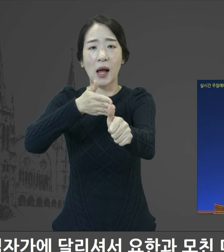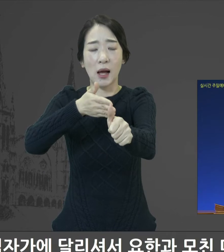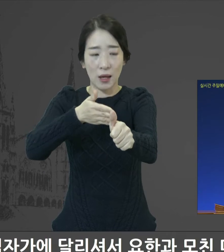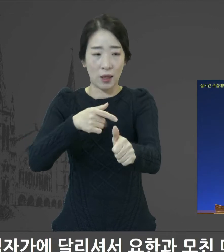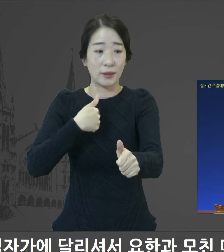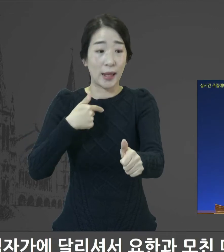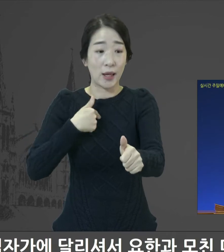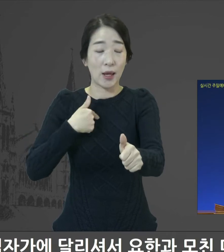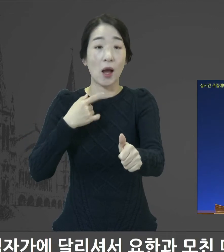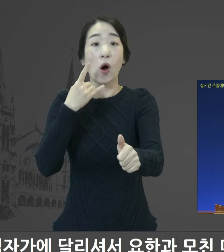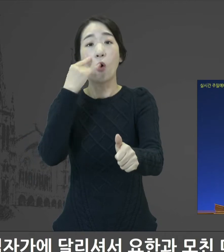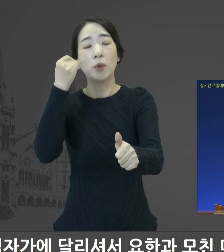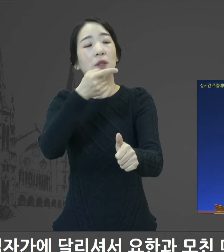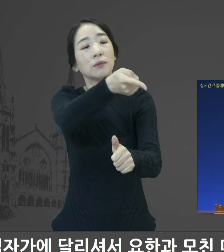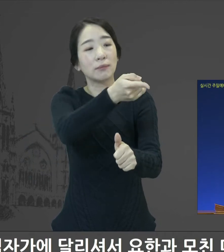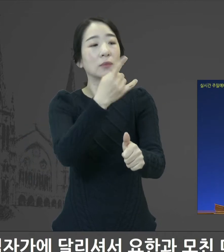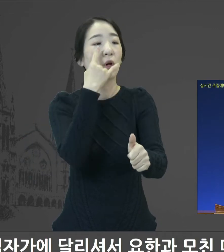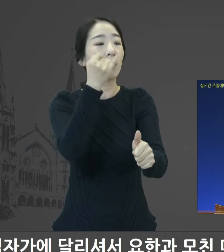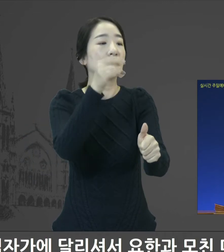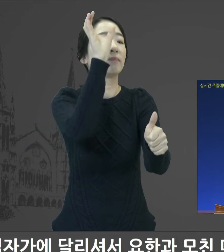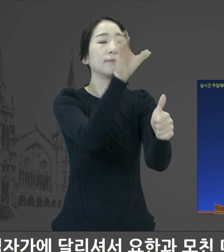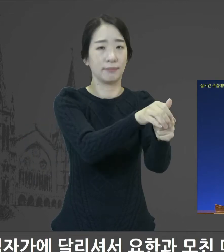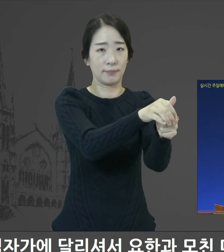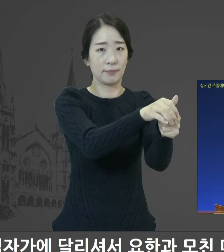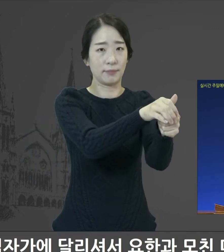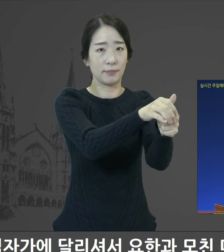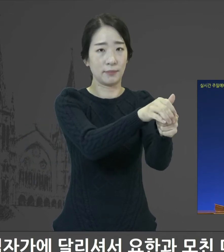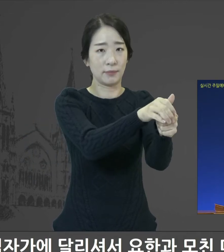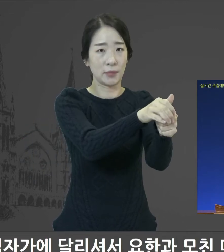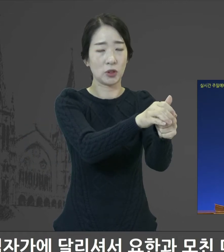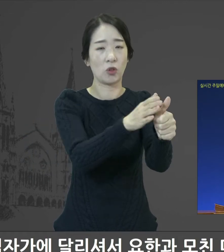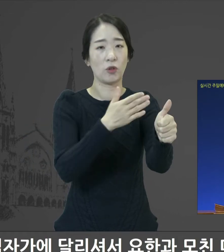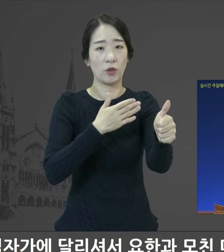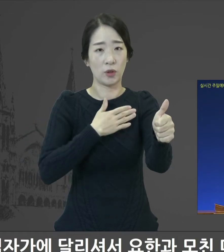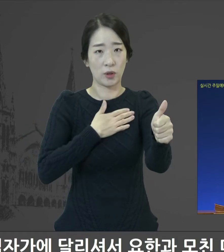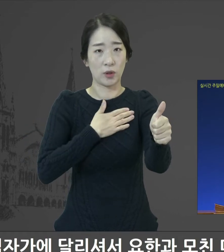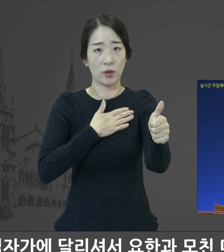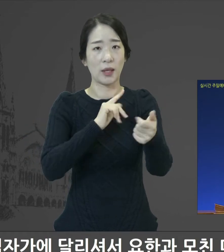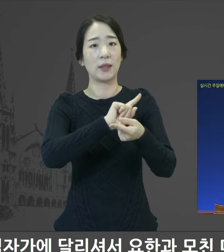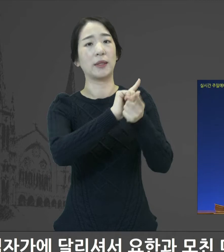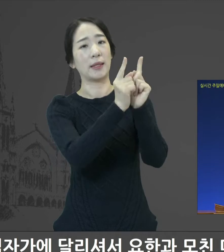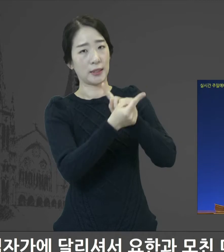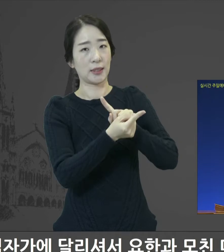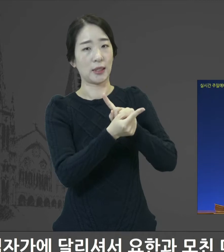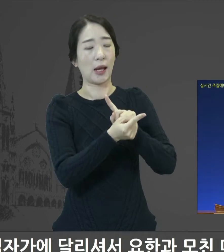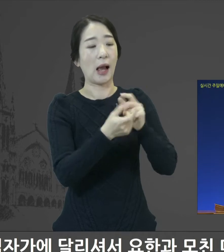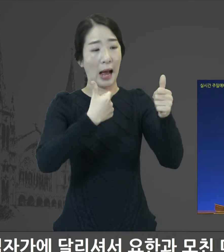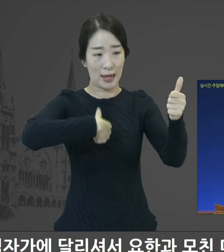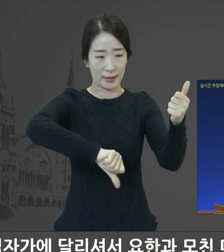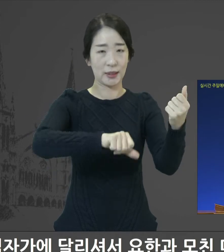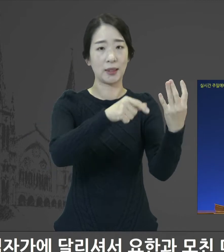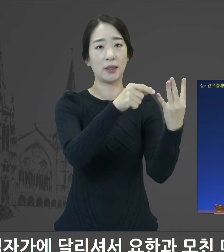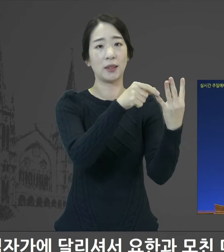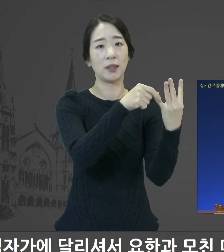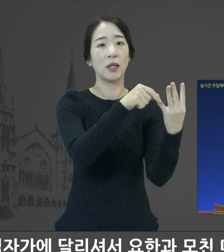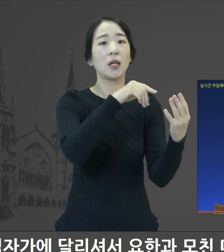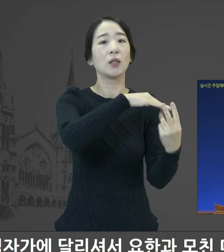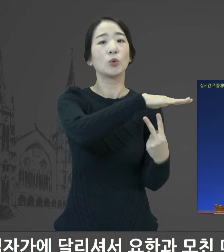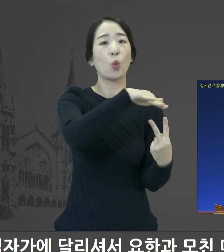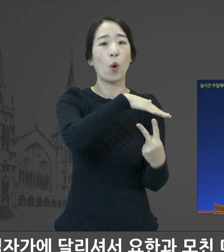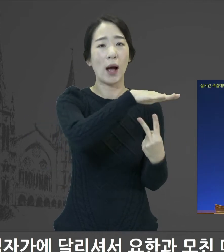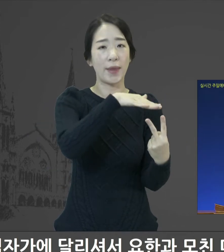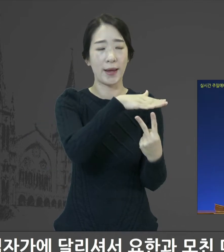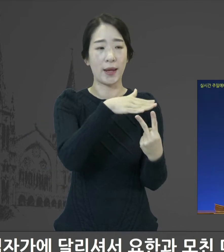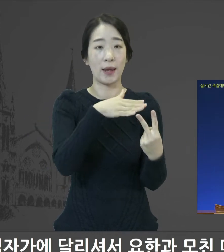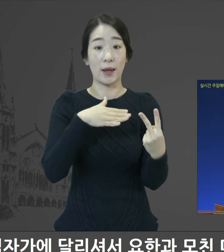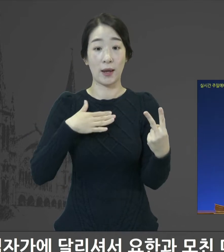그리고 마리아에게 보소서 저를 대신할 아들입니다, 이렇게 소개했습니다. 이후에